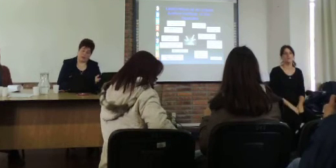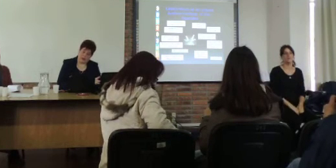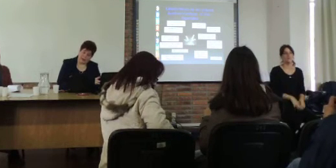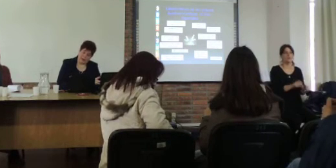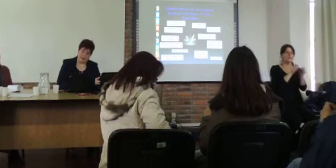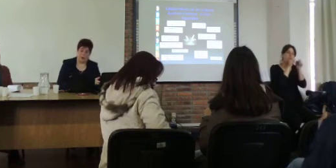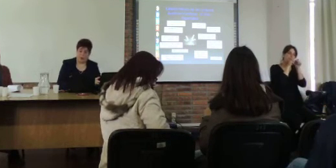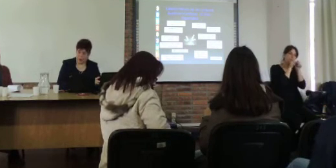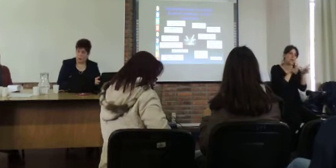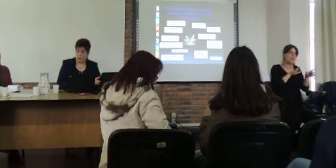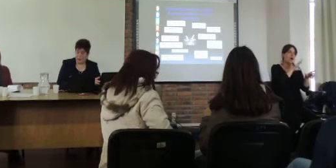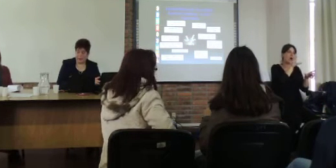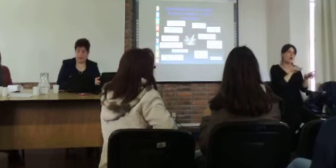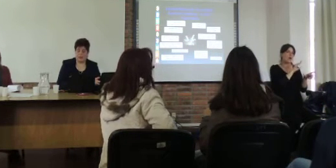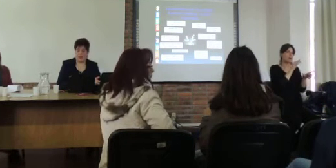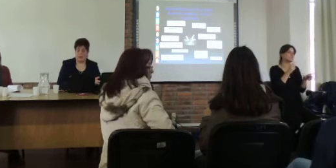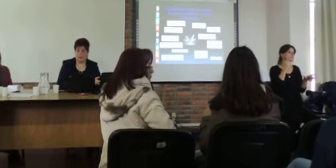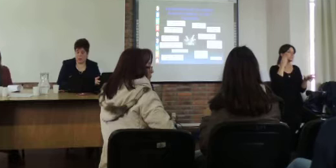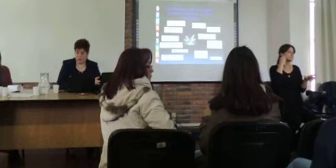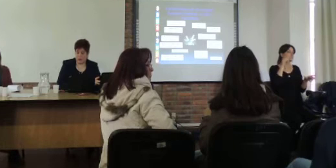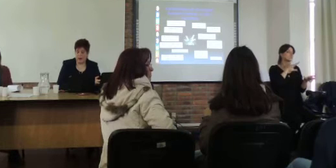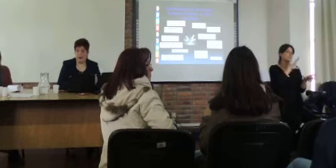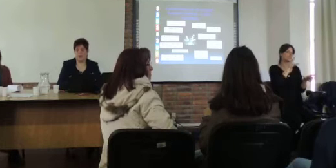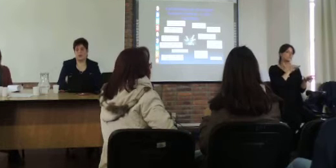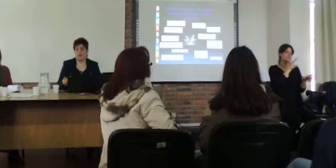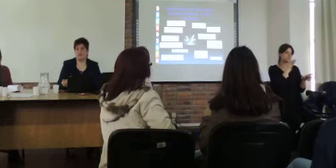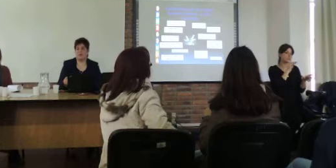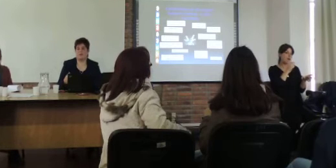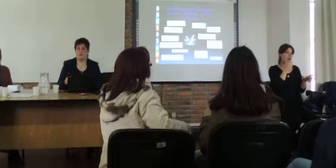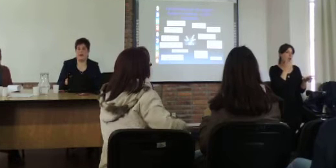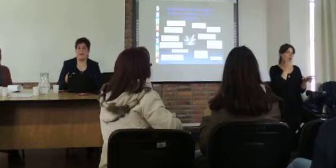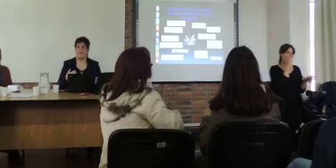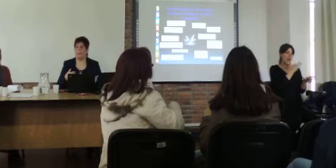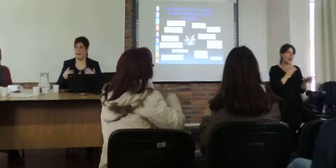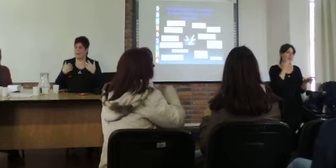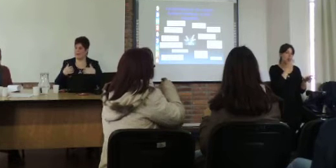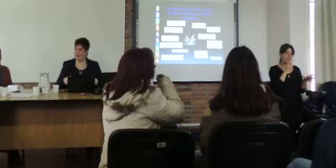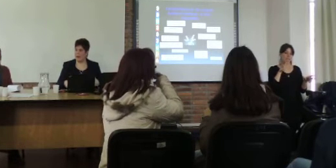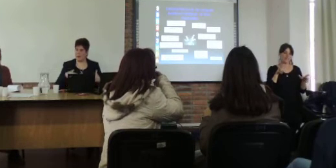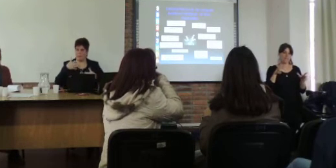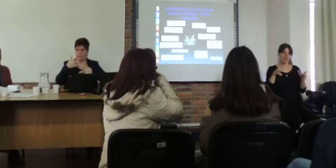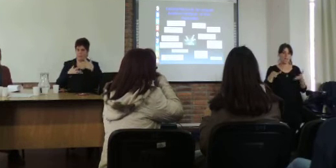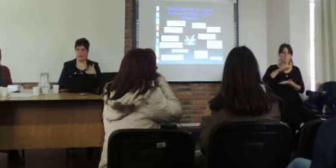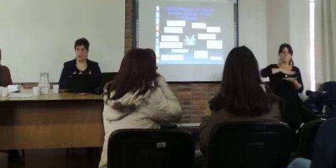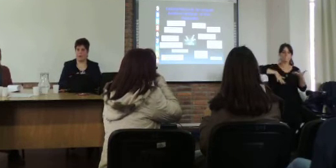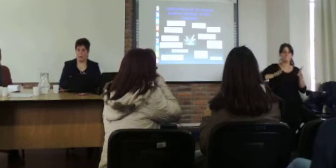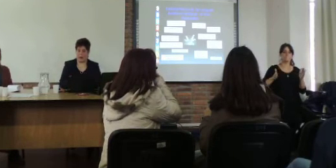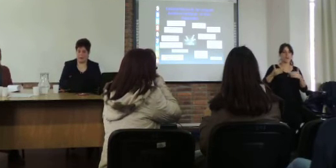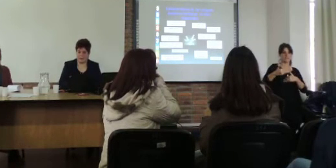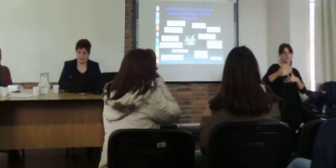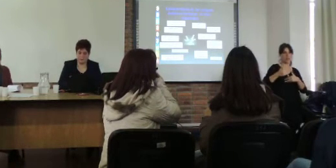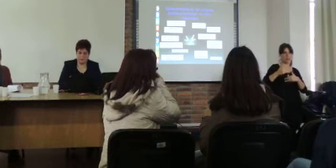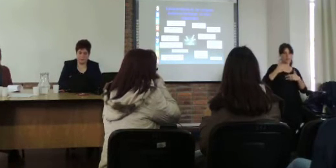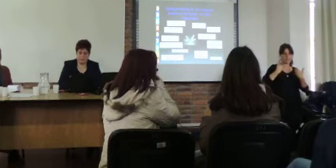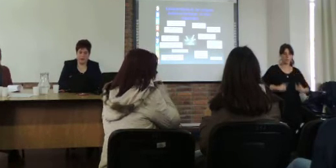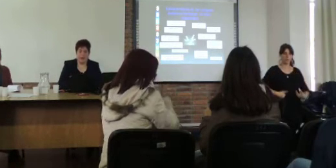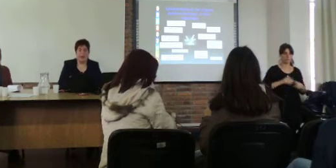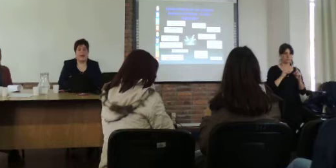Las lenguas orales, auditivo-fonéticas, son de emisión oral y las otras son de emisión espacial y corporal,